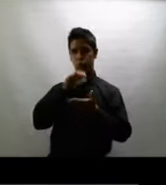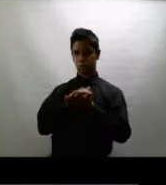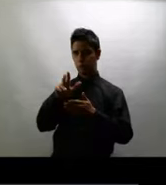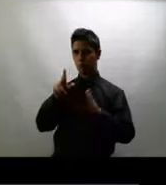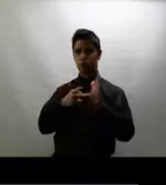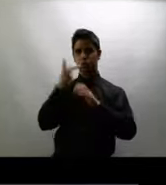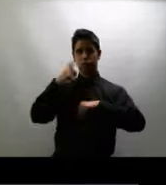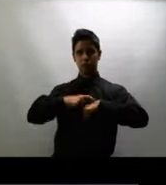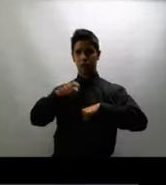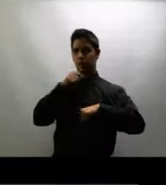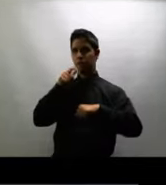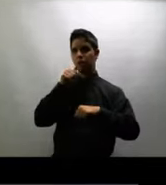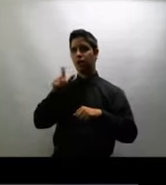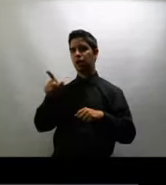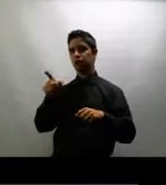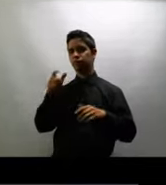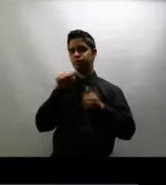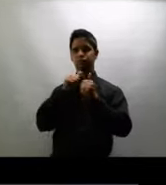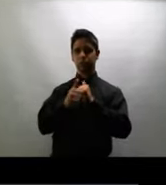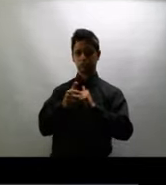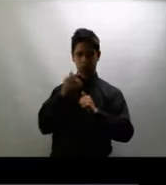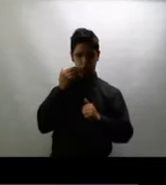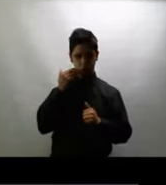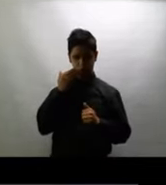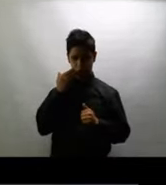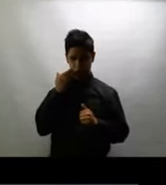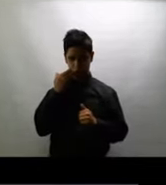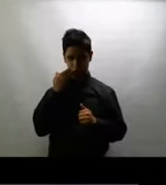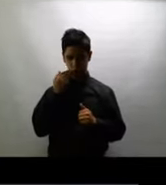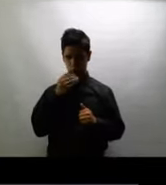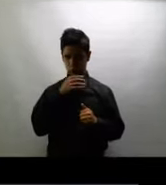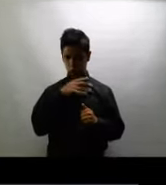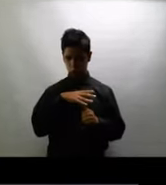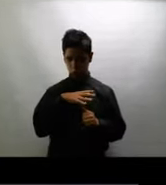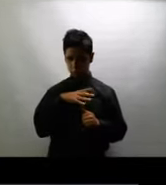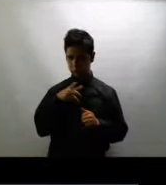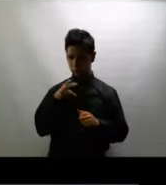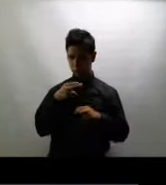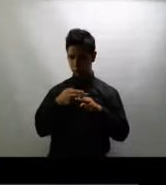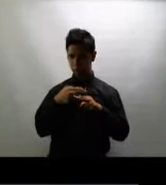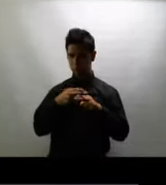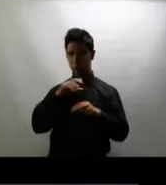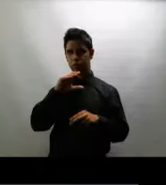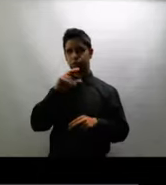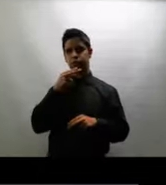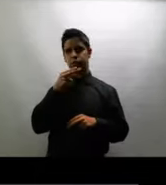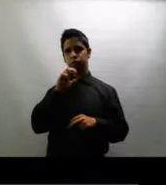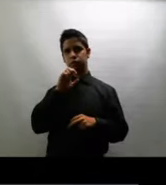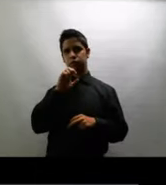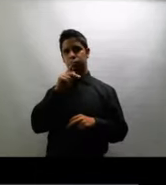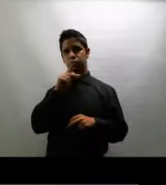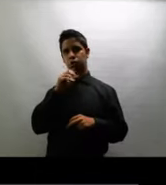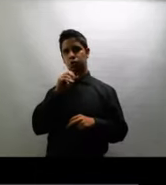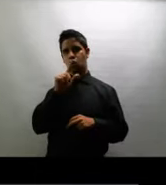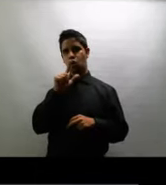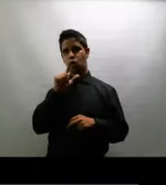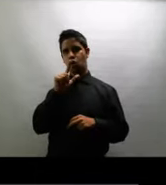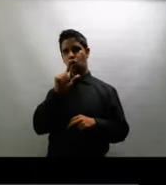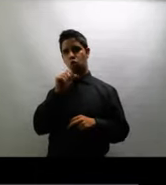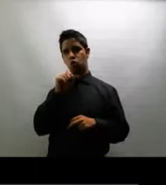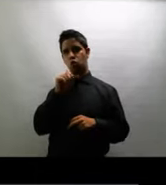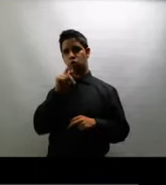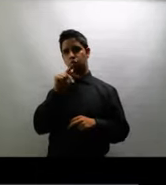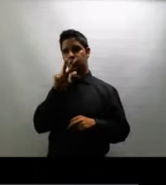le ganó a igual que una muchacha. ¿Cuál era la muchacha? Era una tenista de Checoslovaquia, creo que era. Que estaba